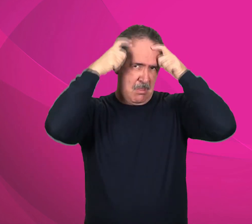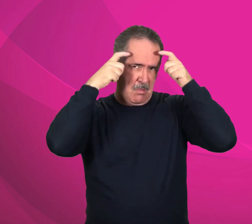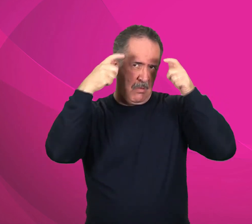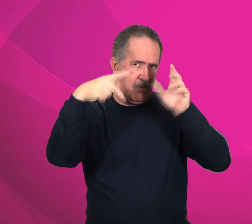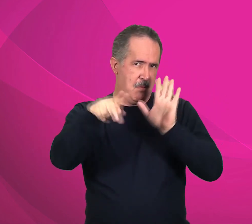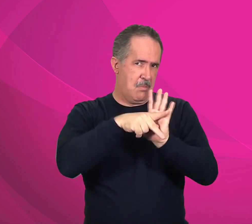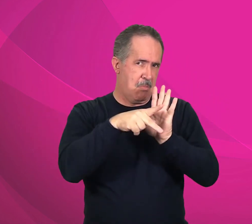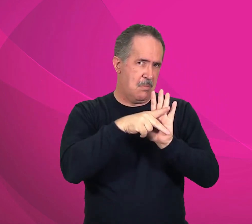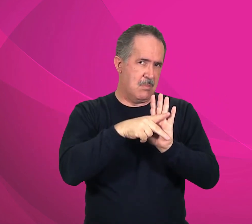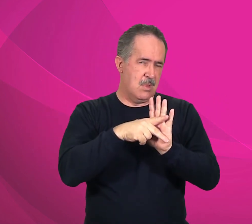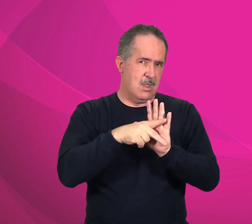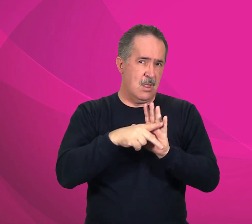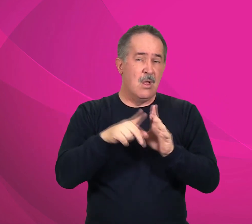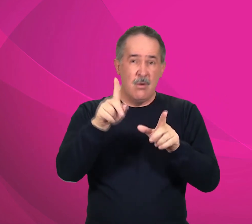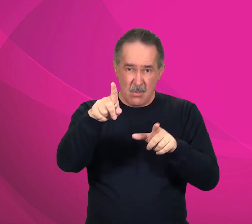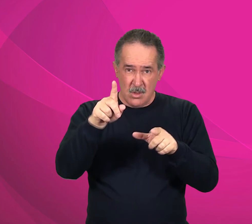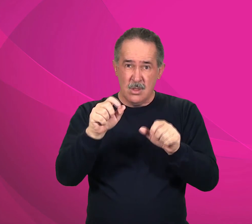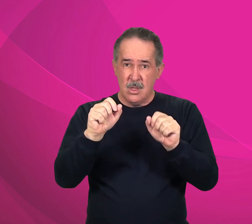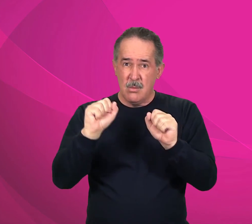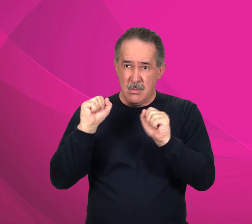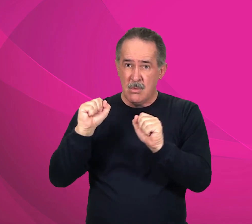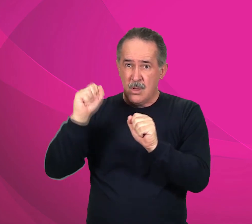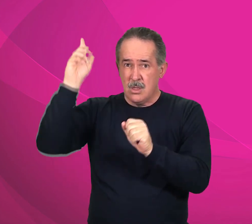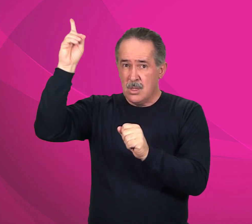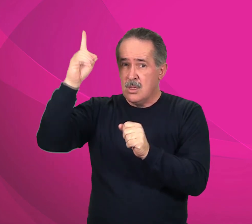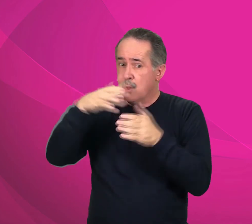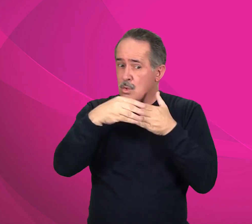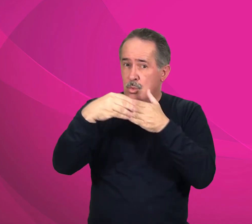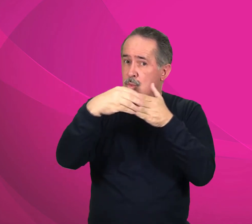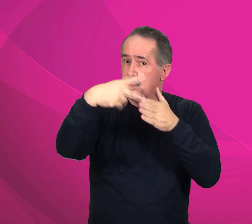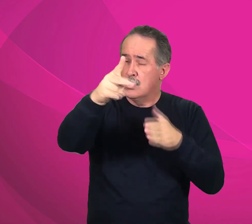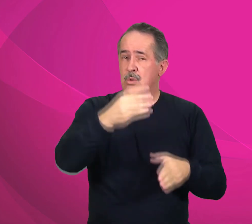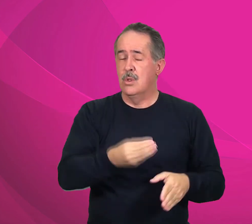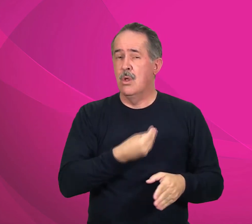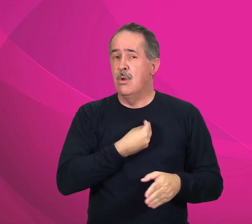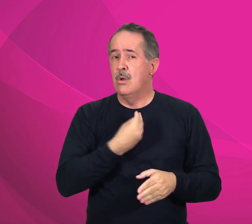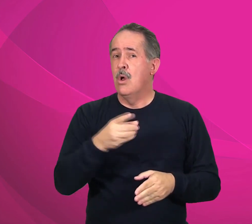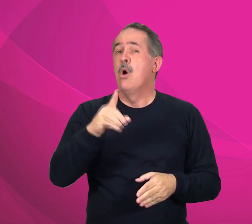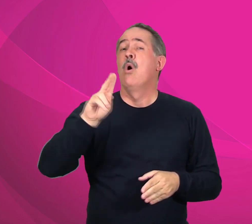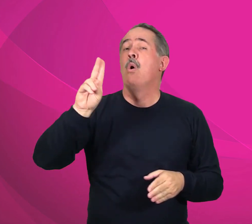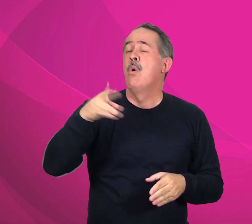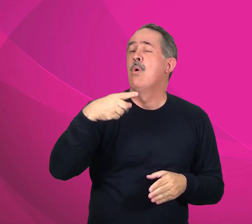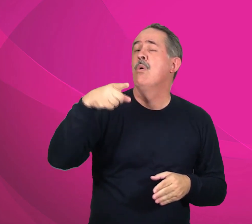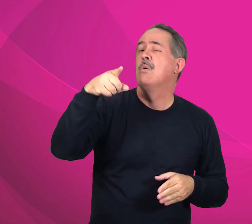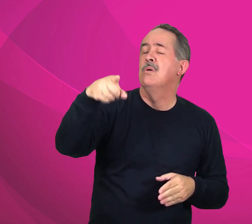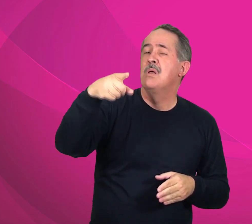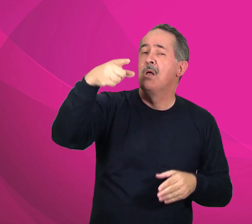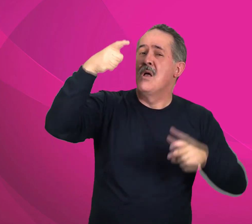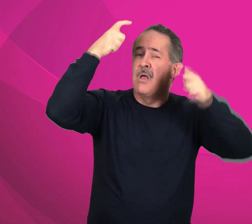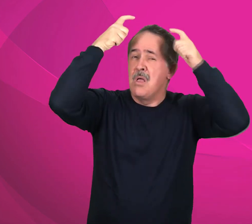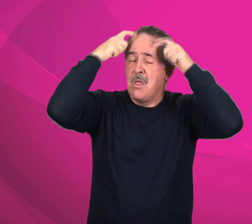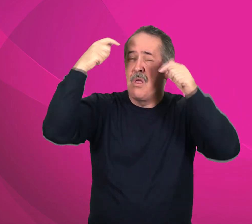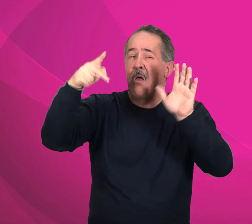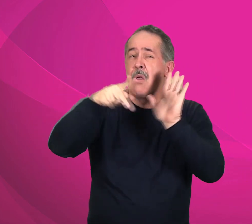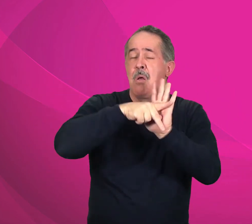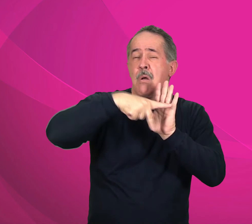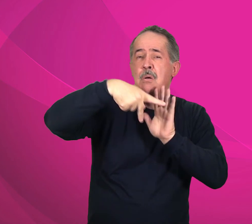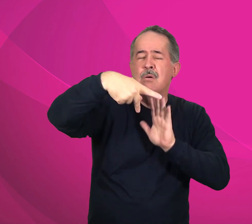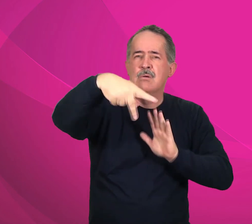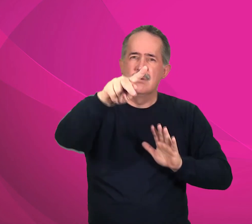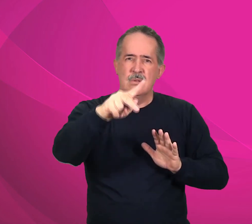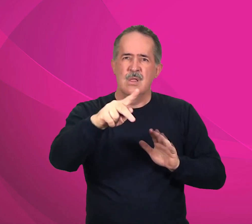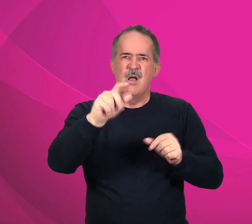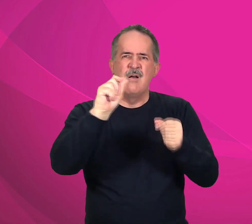você deixa deus guiar e conduzir a sua vida ou você é rei e rainha de si mesmo